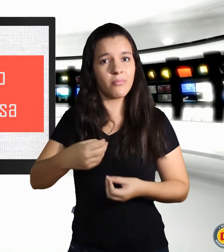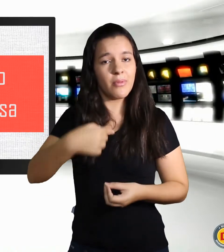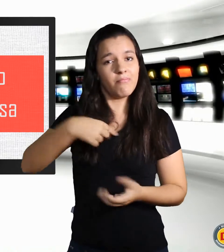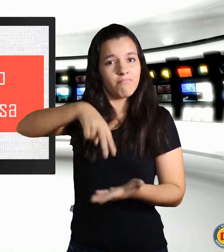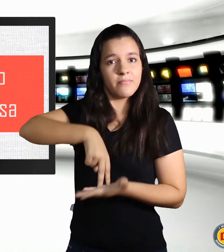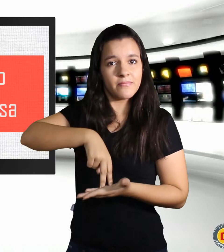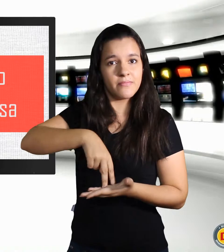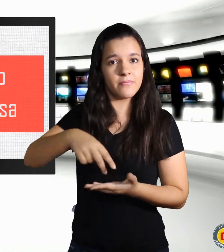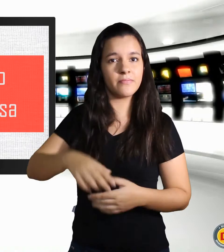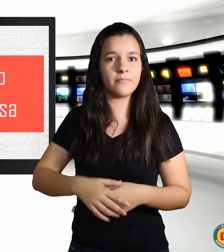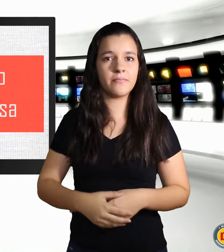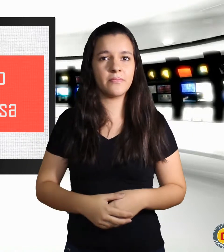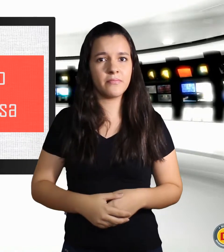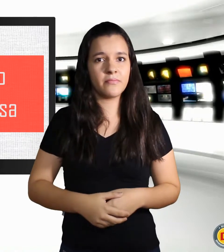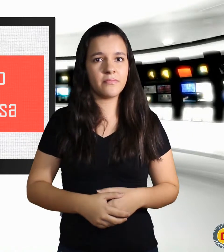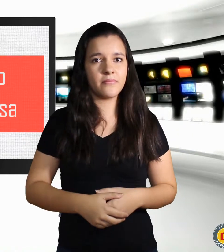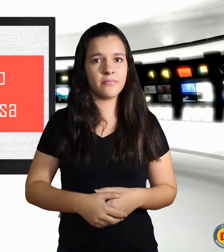interpretação da língua de sinais.